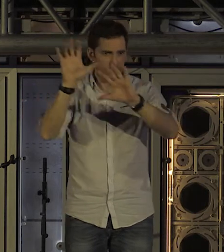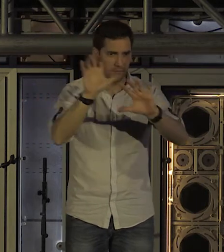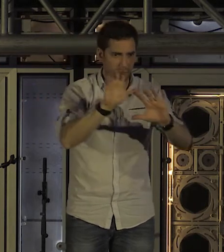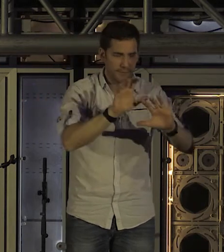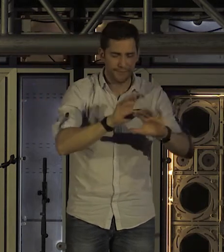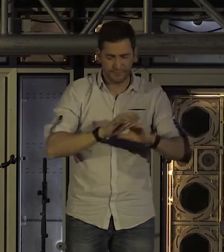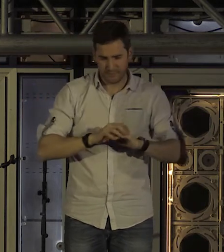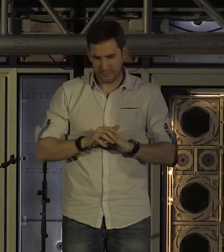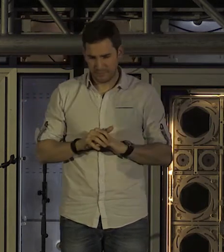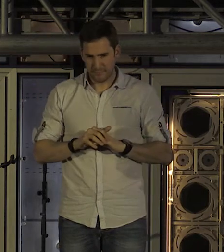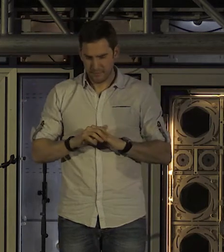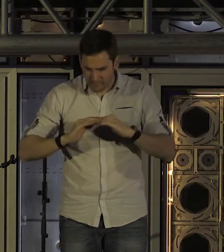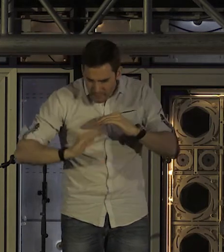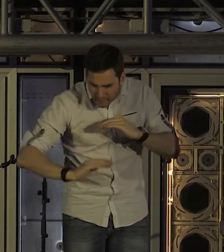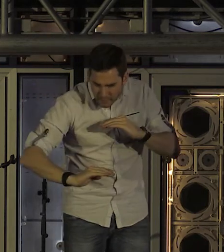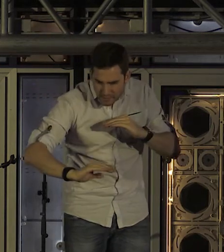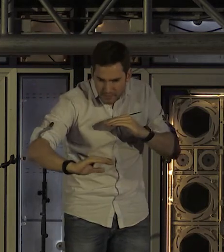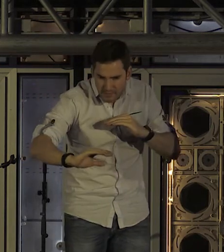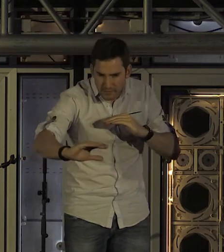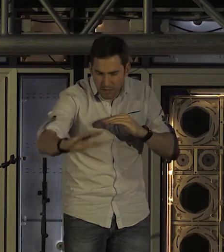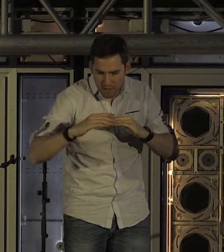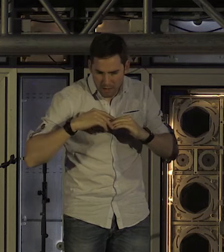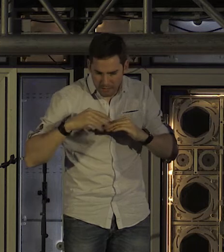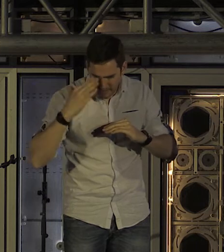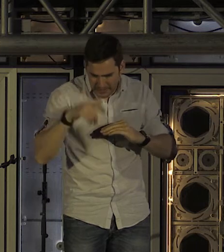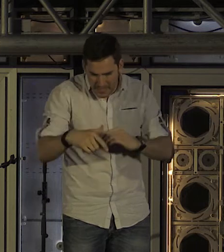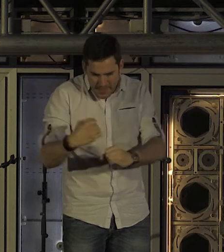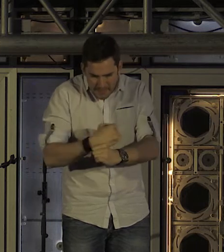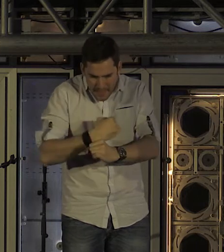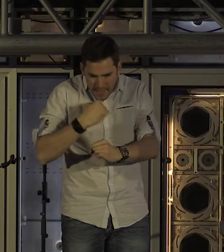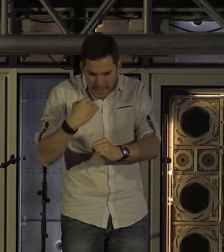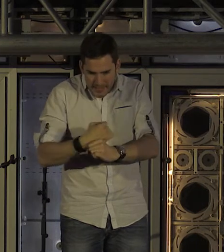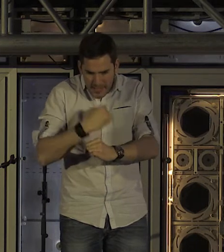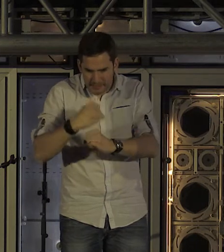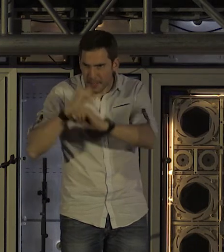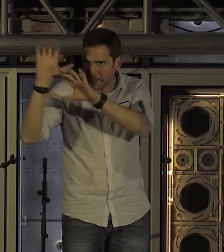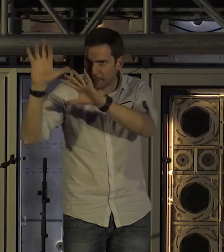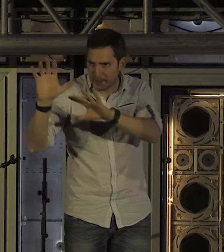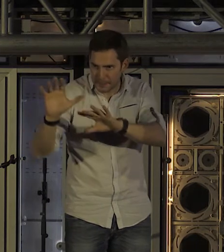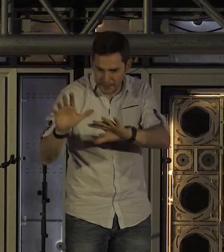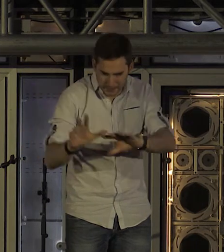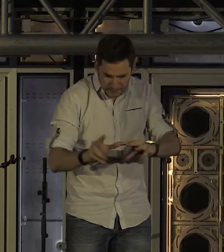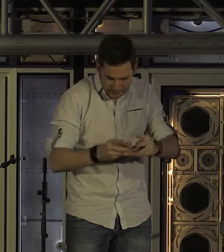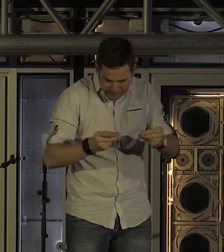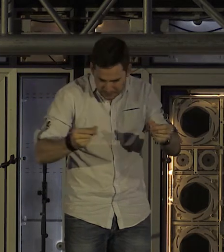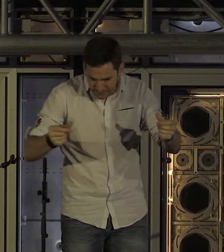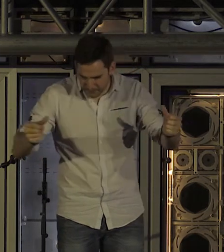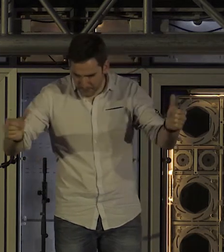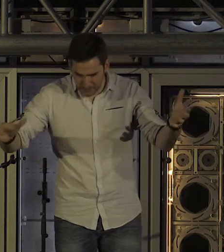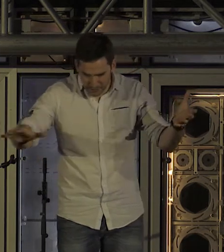Relaver pour la première fois le sol de l'espace du travail pour s'asseoir en tailleur à l'instant du miroitement